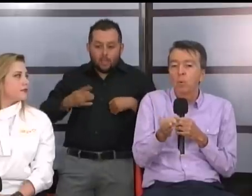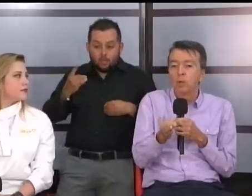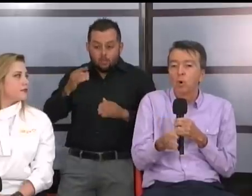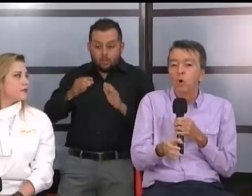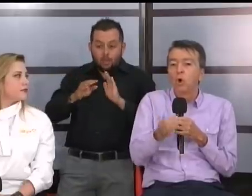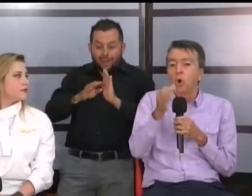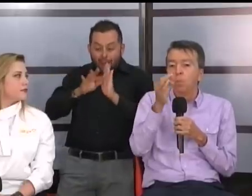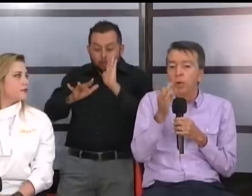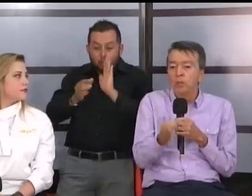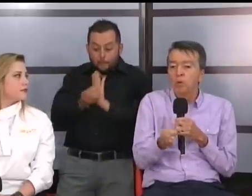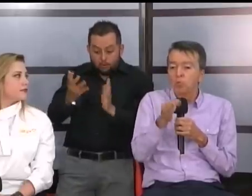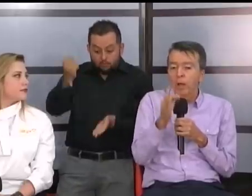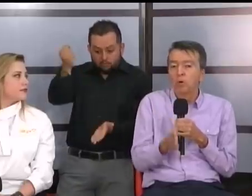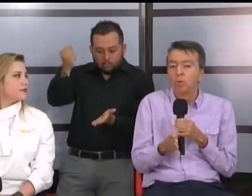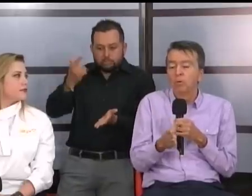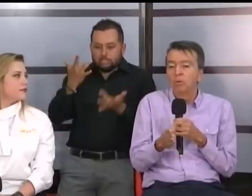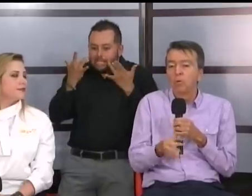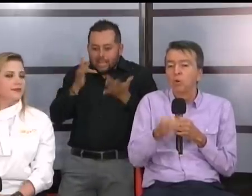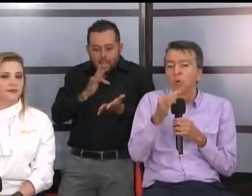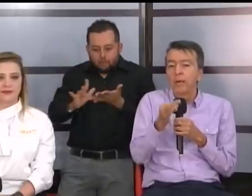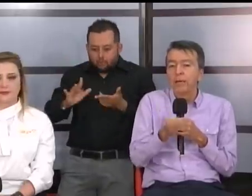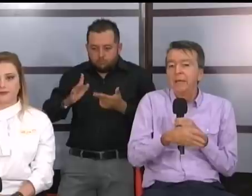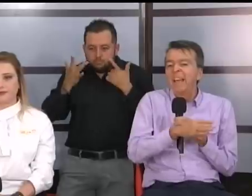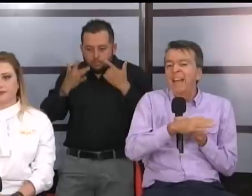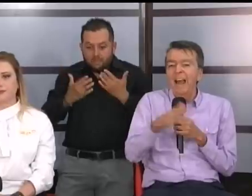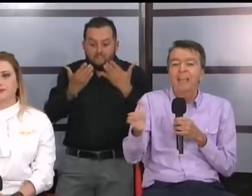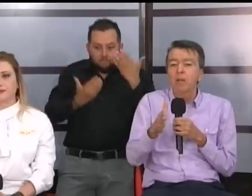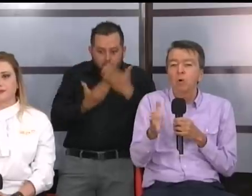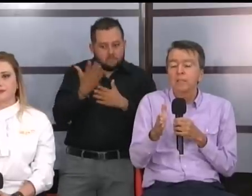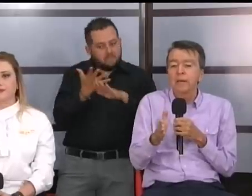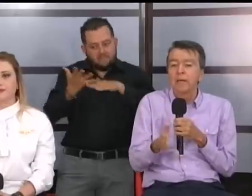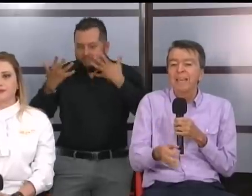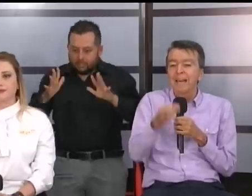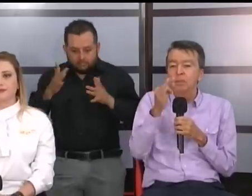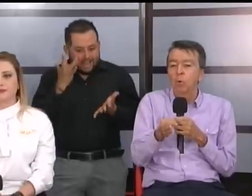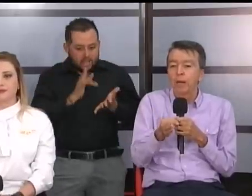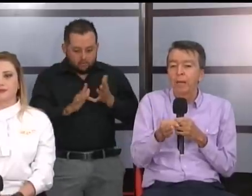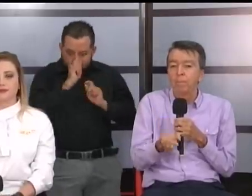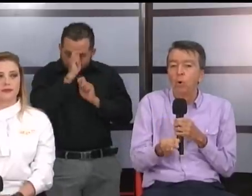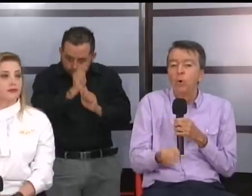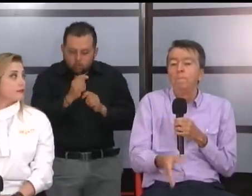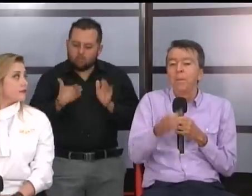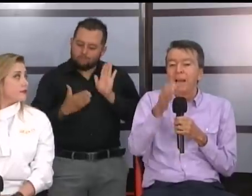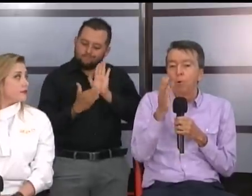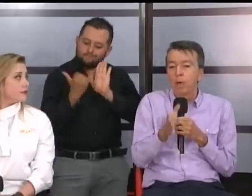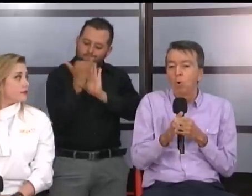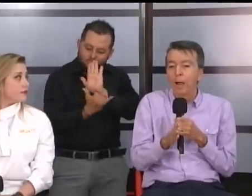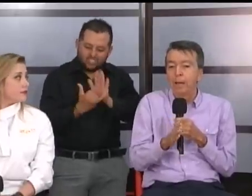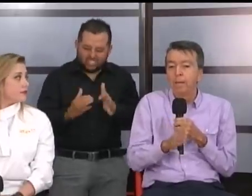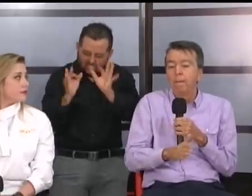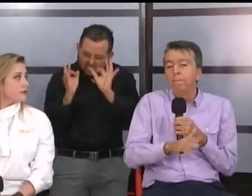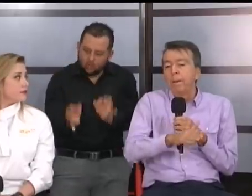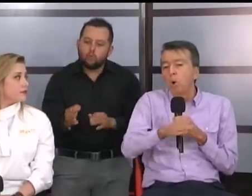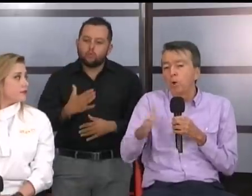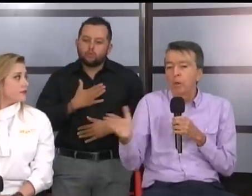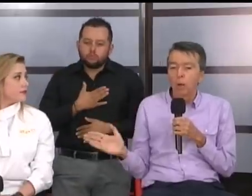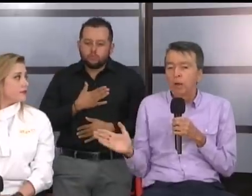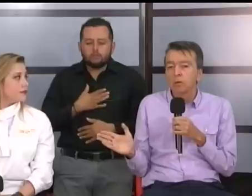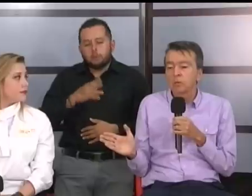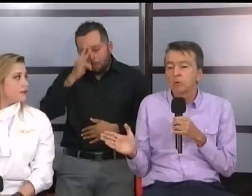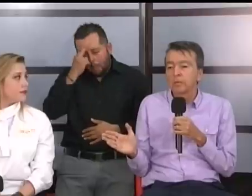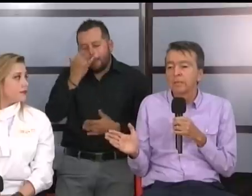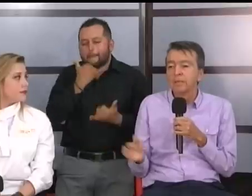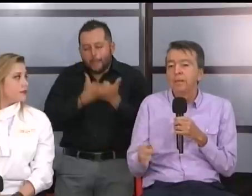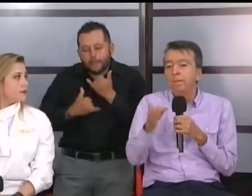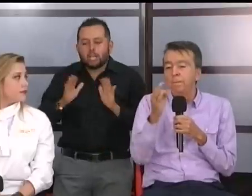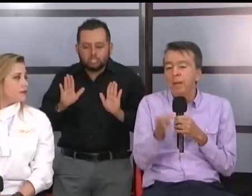patrimonio público. Como entro, salgo. Soy un hombre que nada tengo que hacer, y en eso voy a dar ejemplo, me la voy a jugar. Me puedo equivocar en